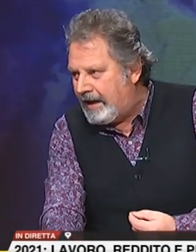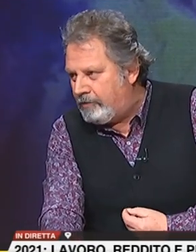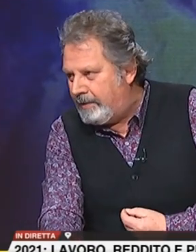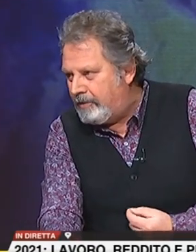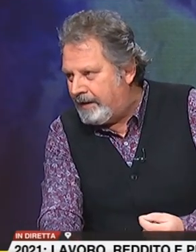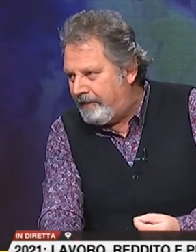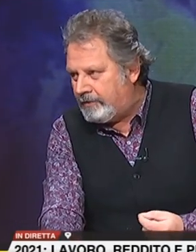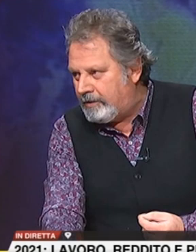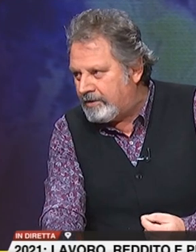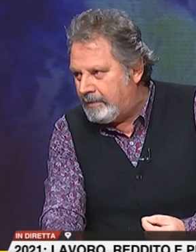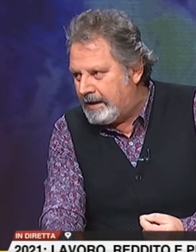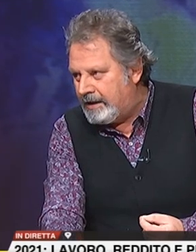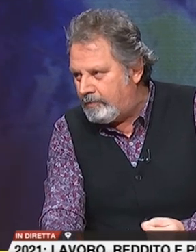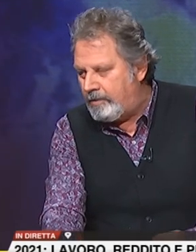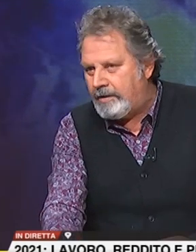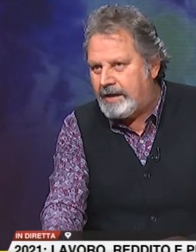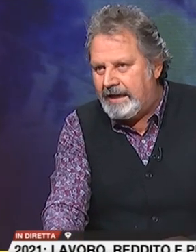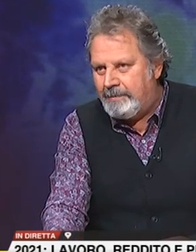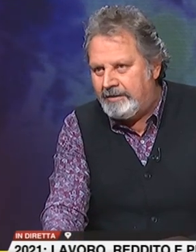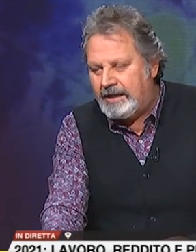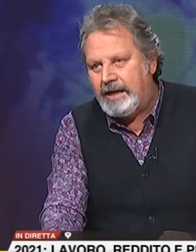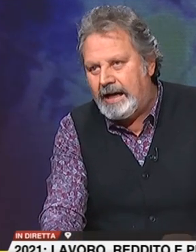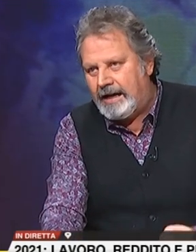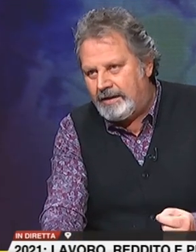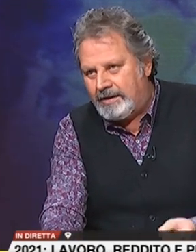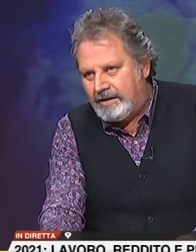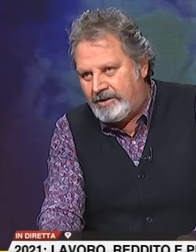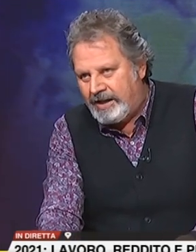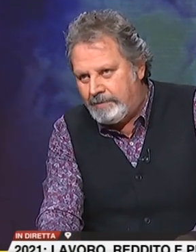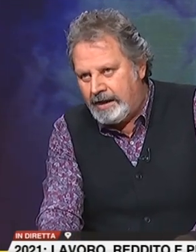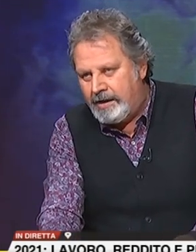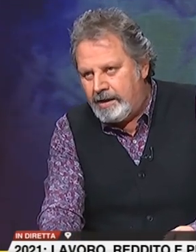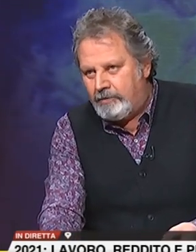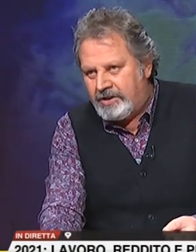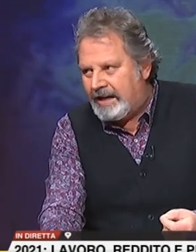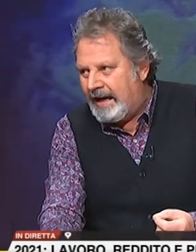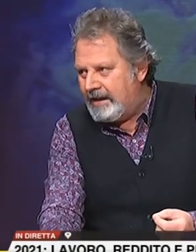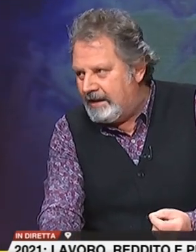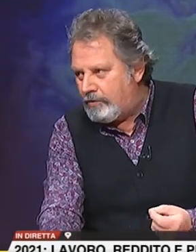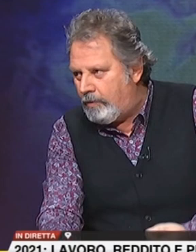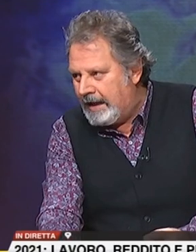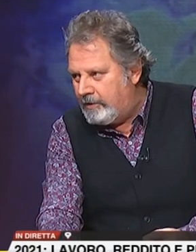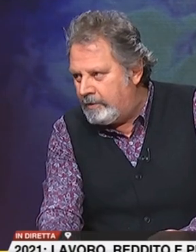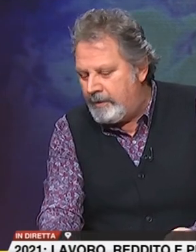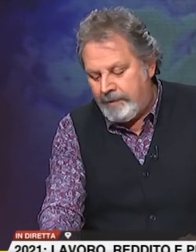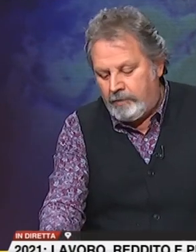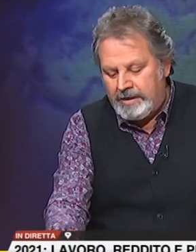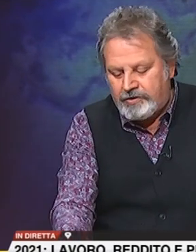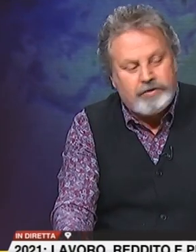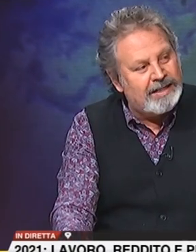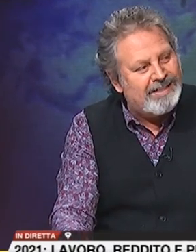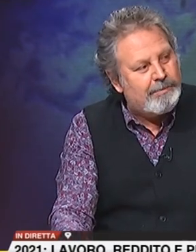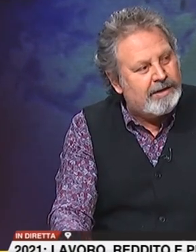con qualche euro in meno per effetto di questo meccanismo. Chiaramente a dicembre non ci sarà il conguaglio,